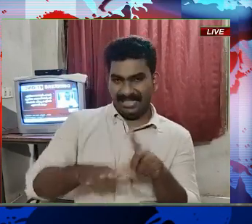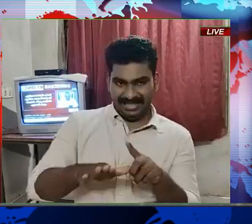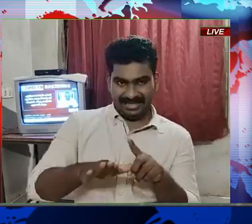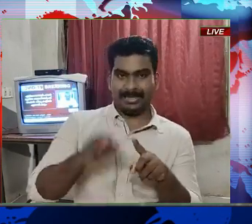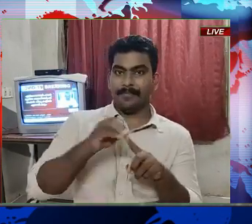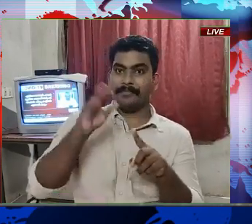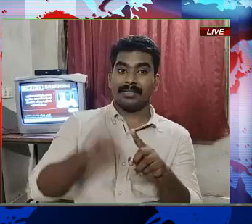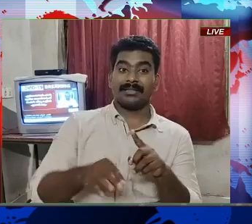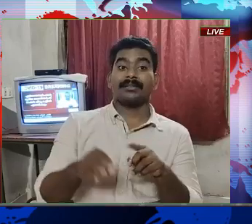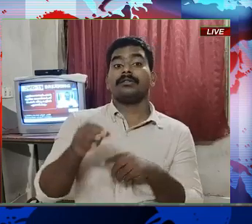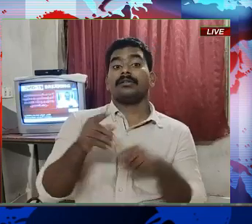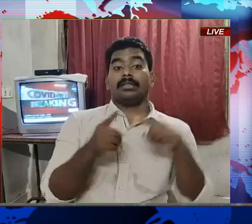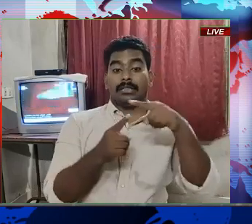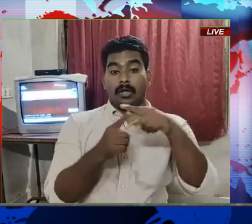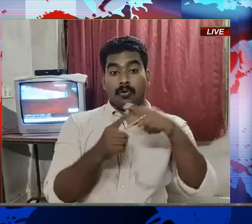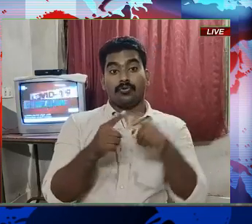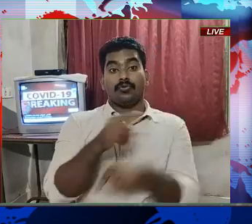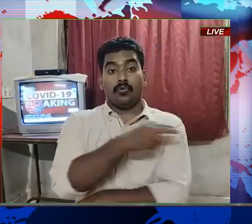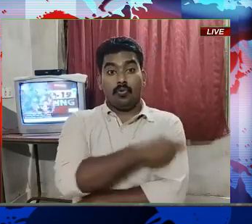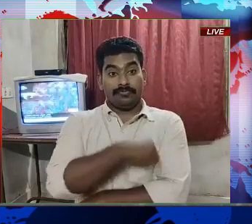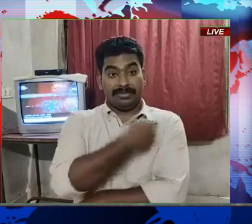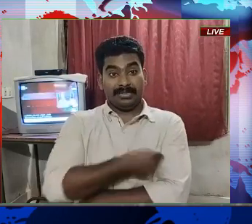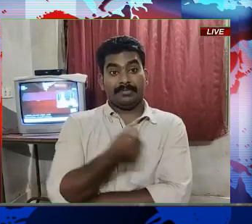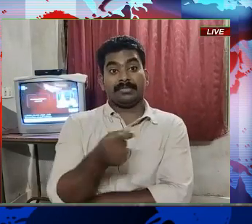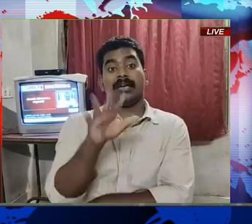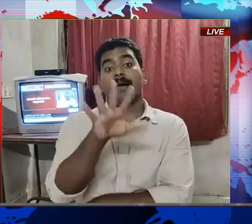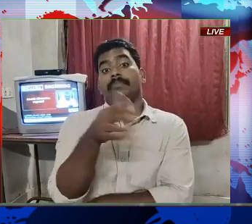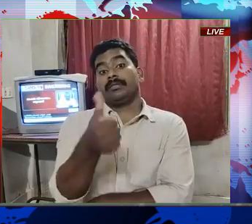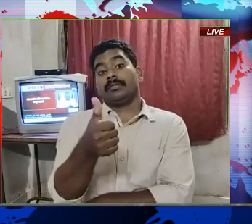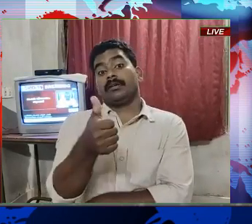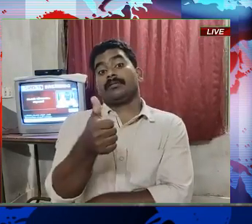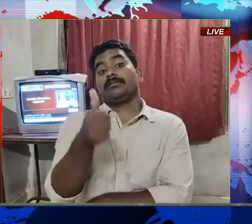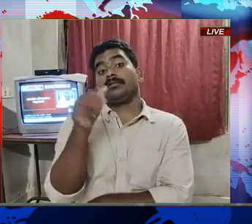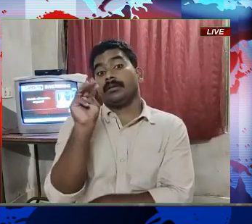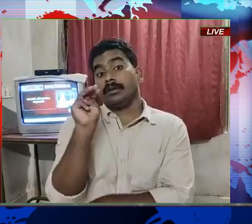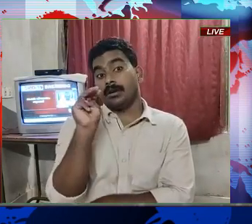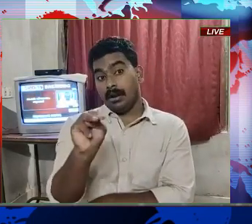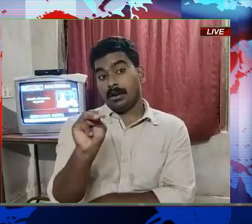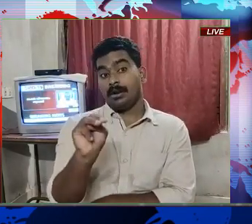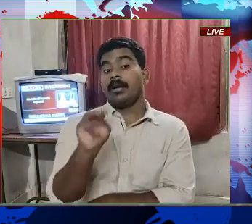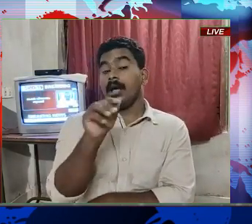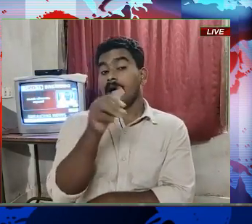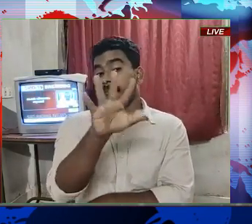തുടർച്ച മുടങ്ങിപ്പോകാതിരിക്കാൻ പ്രത്യേകം ശ്രദ്ധിക്കും.